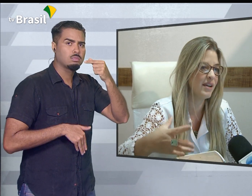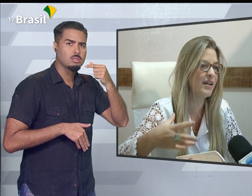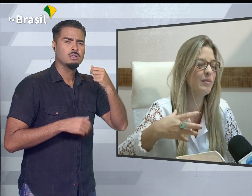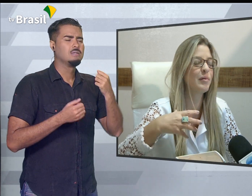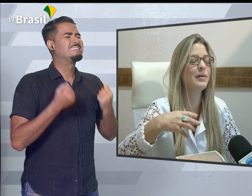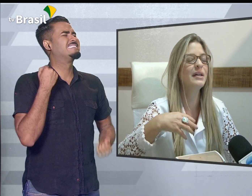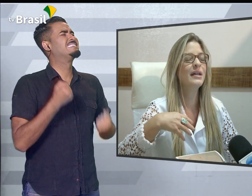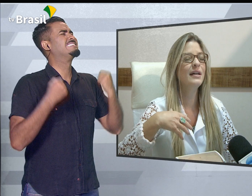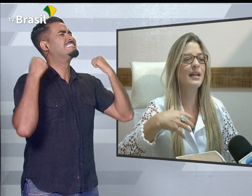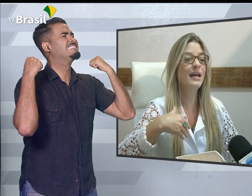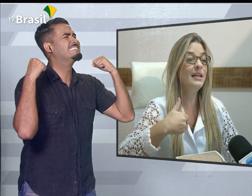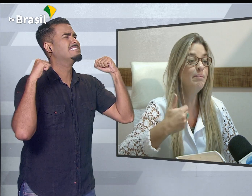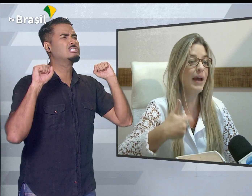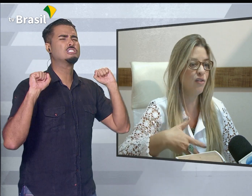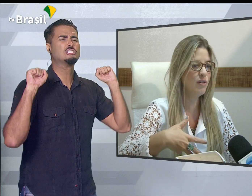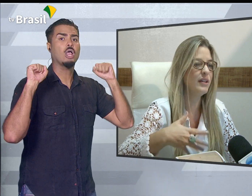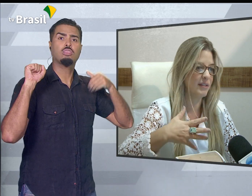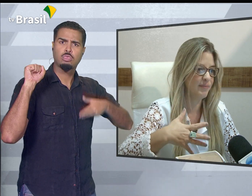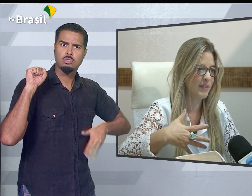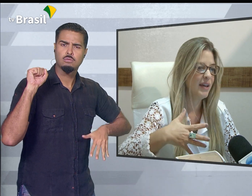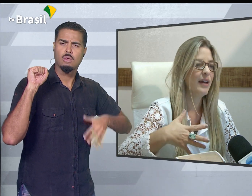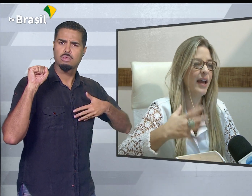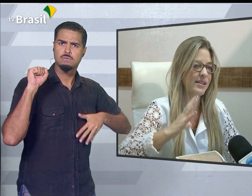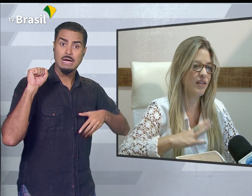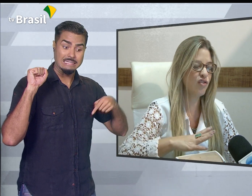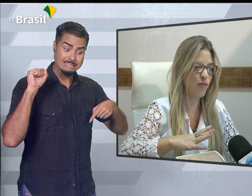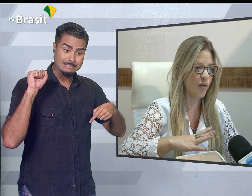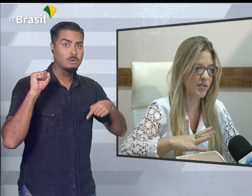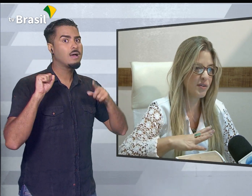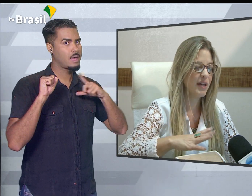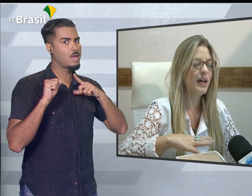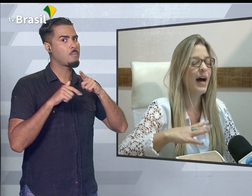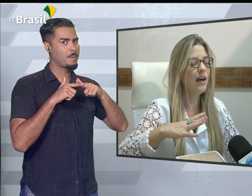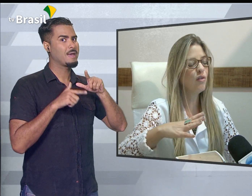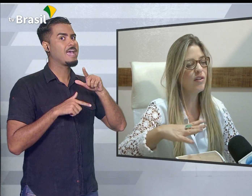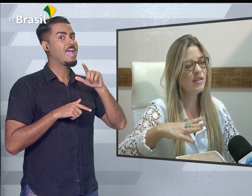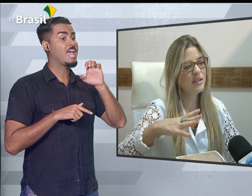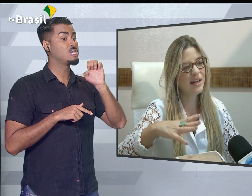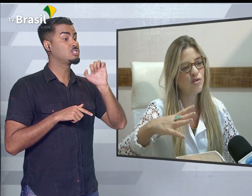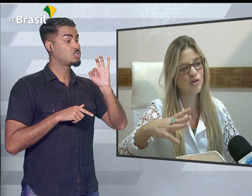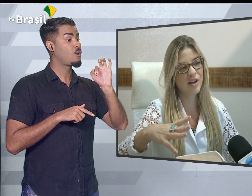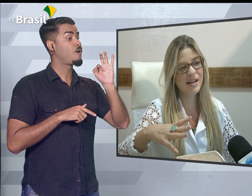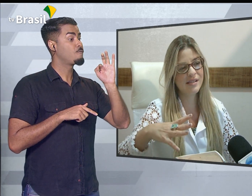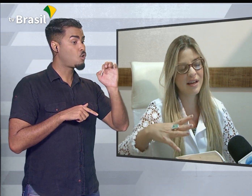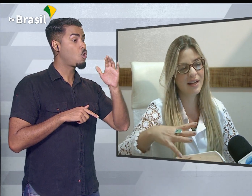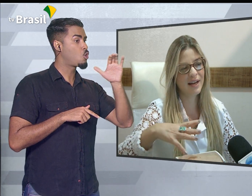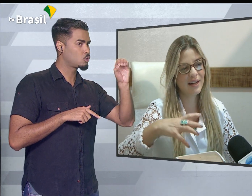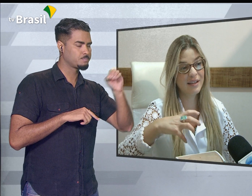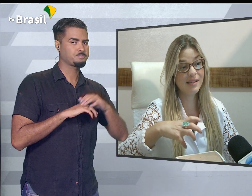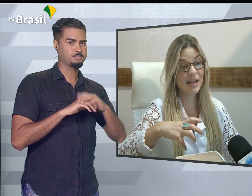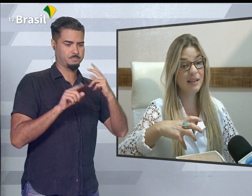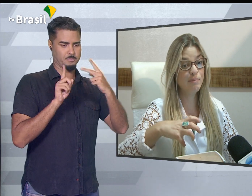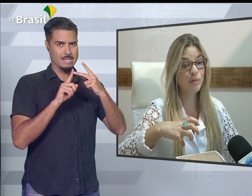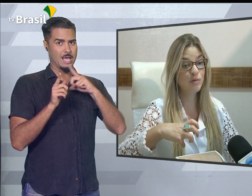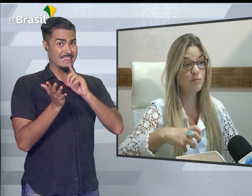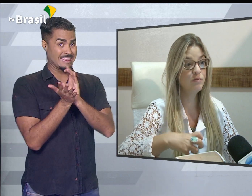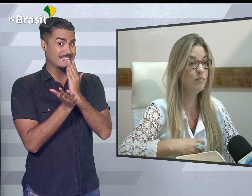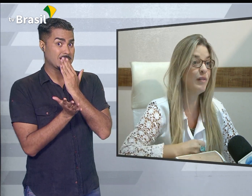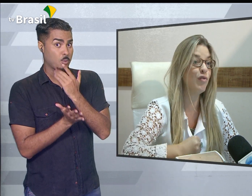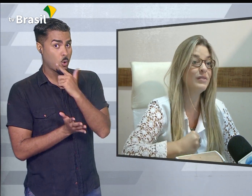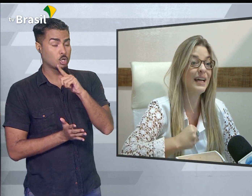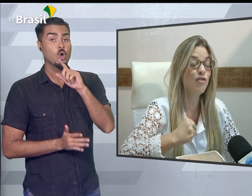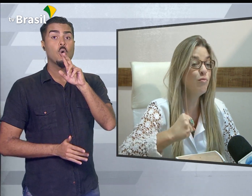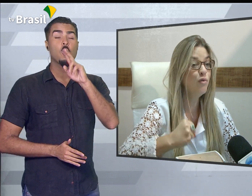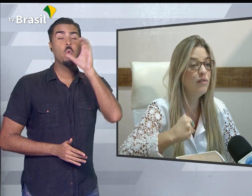por exemplo, né, e perde urina. Essa é de esforço. A incontinência urinária de urgência ela é caracterizada por